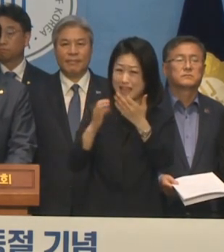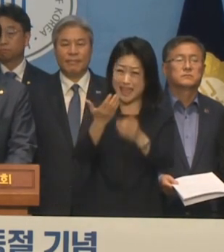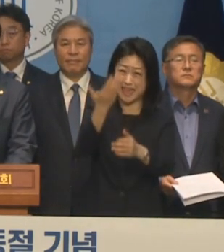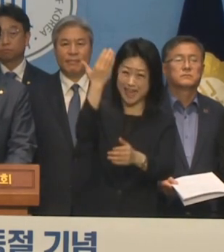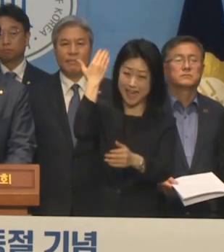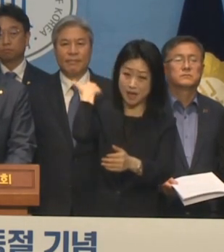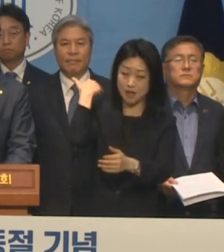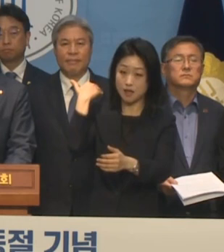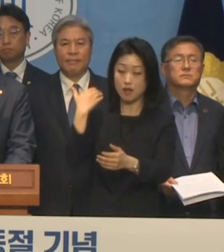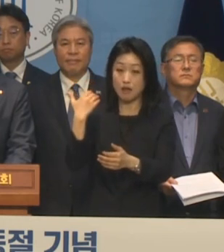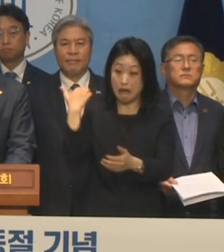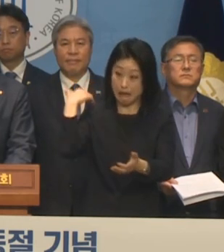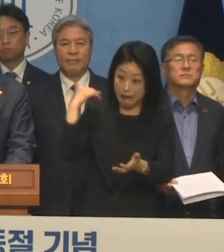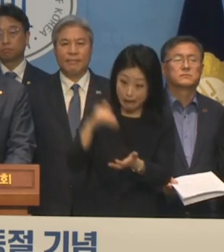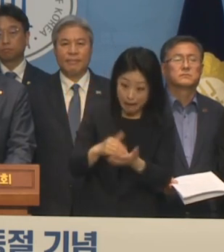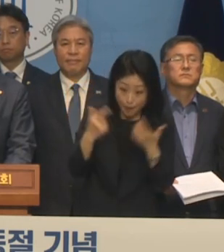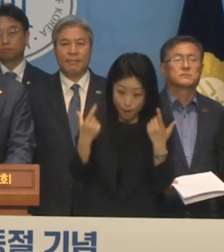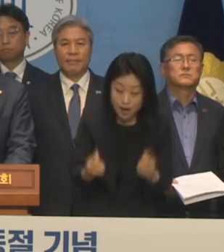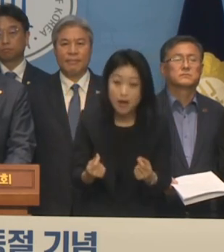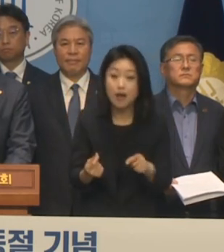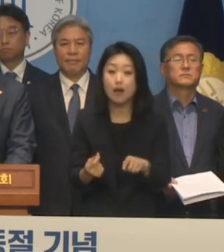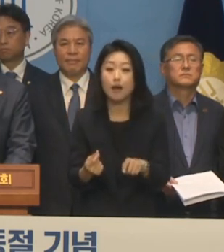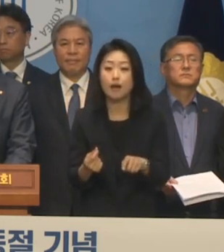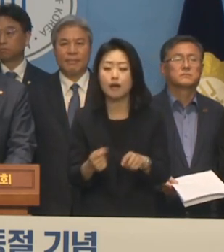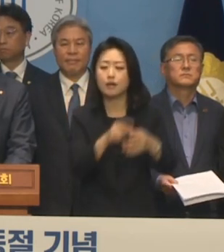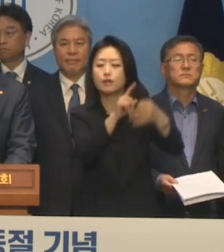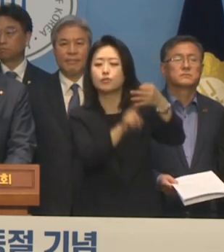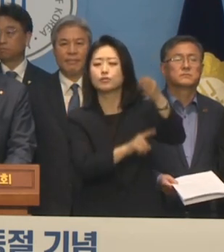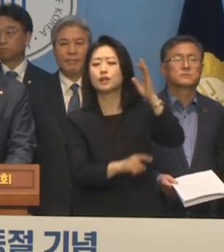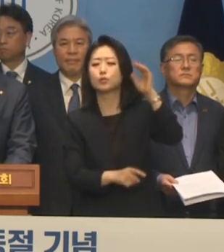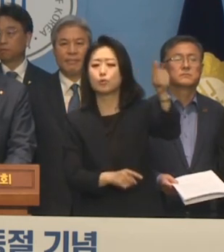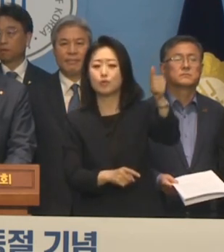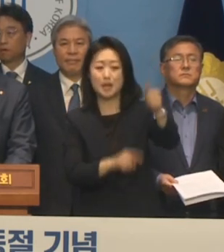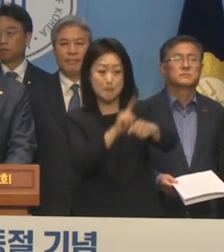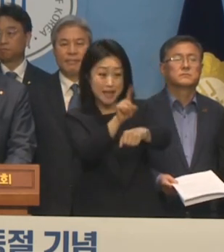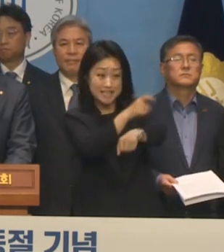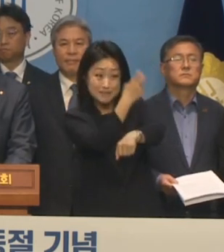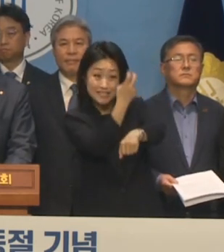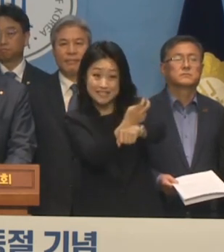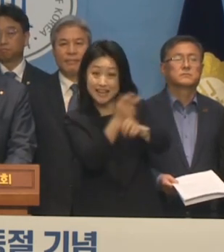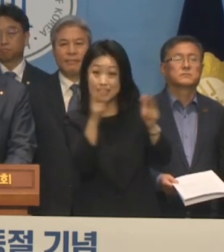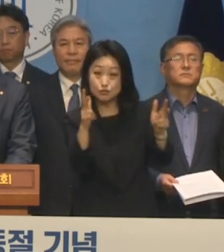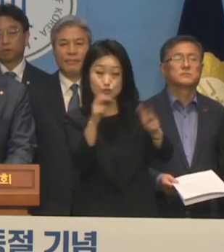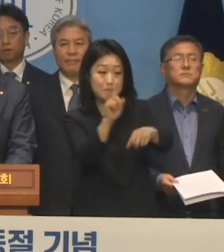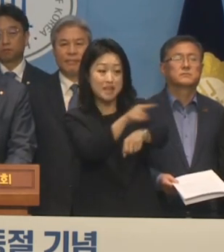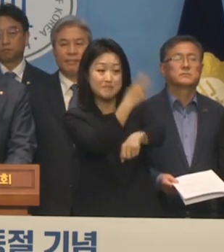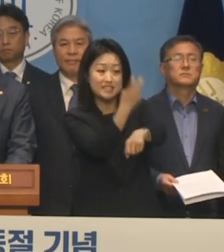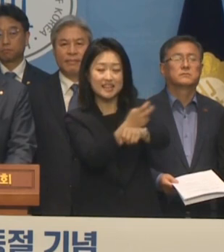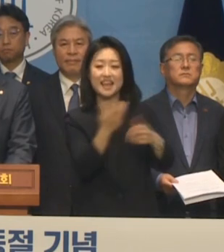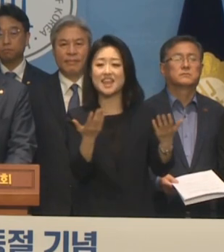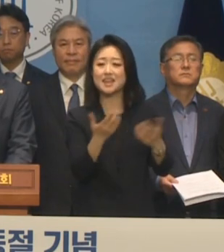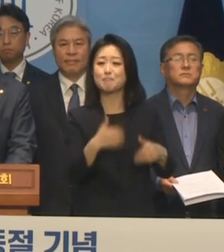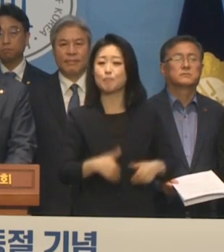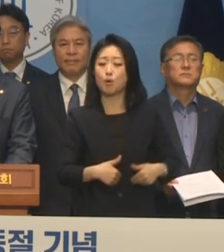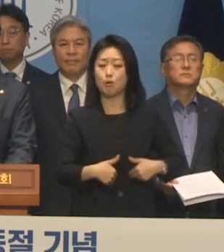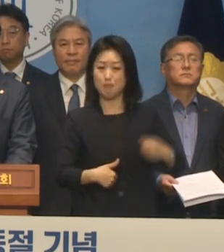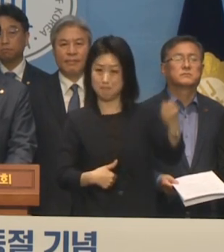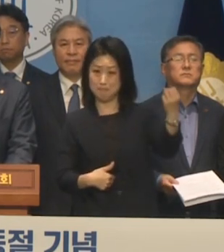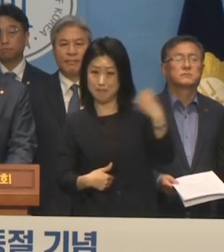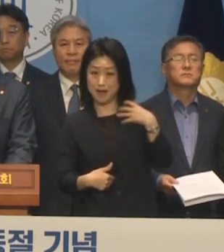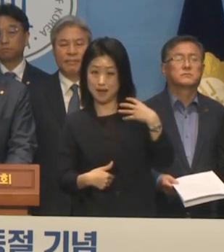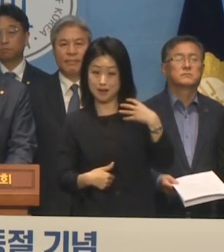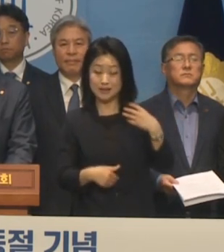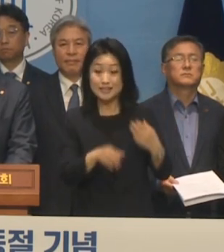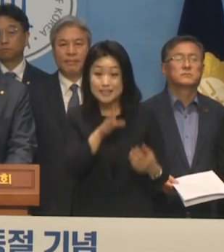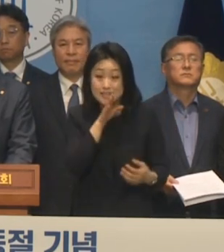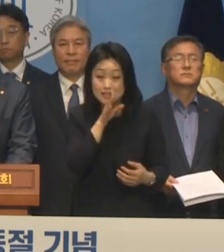정도로 후퇴했습니다. 윤석열 대통령은 주 120시간은 일해야 한다고 꺼리낌 없이 주장했고